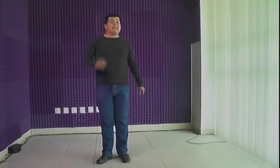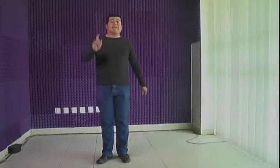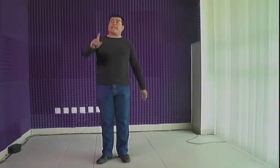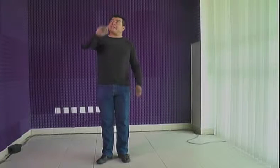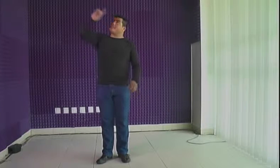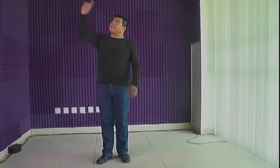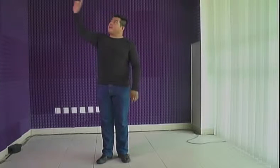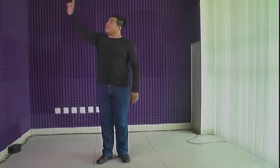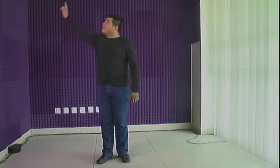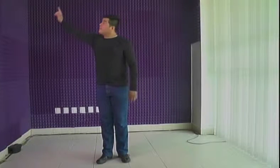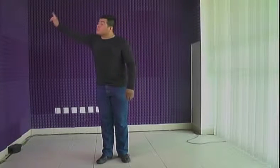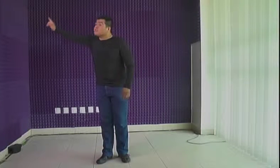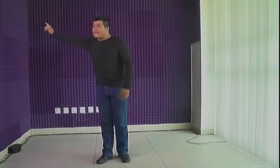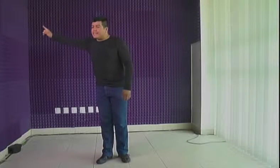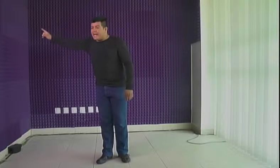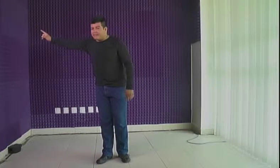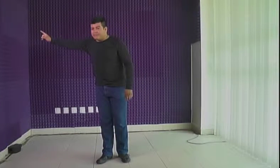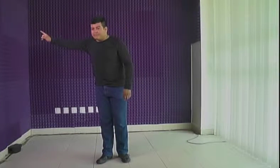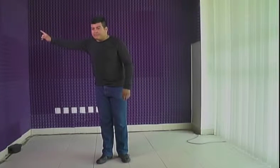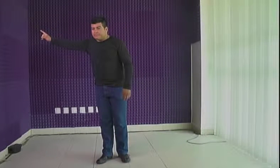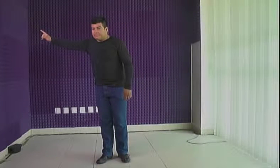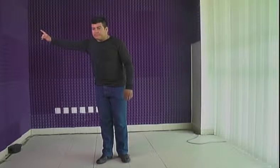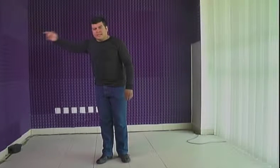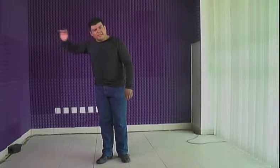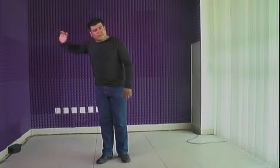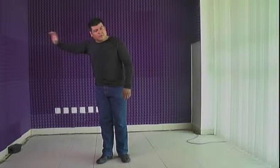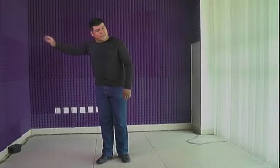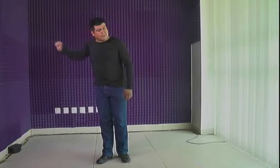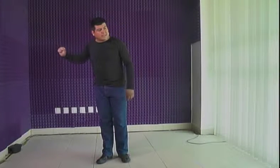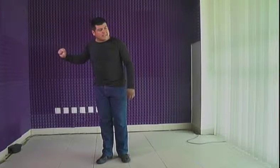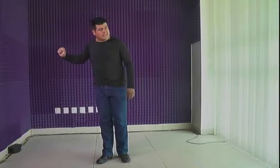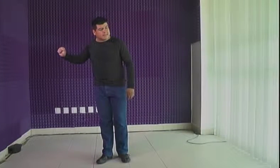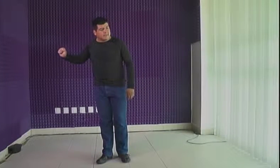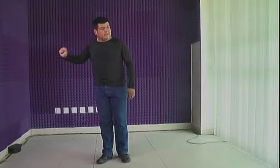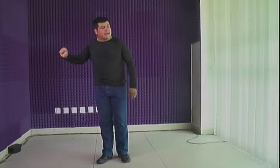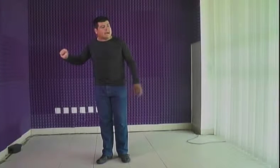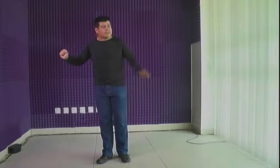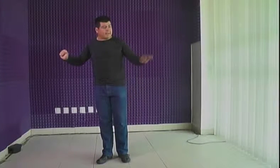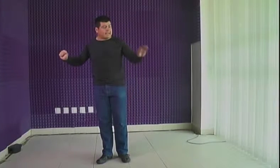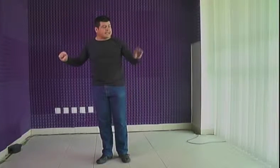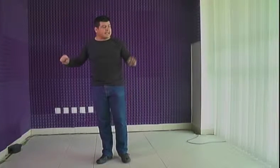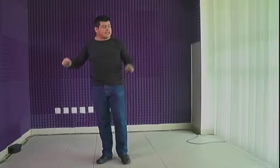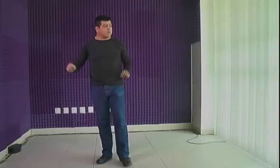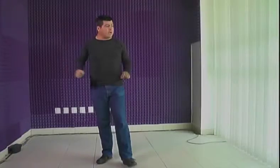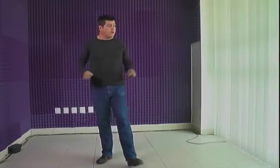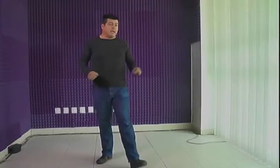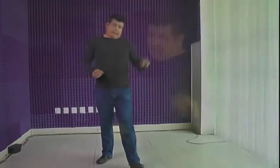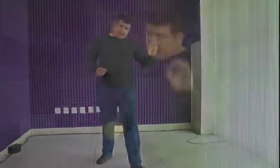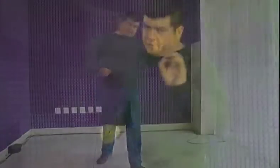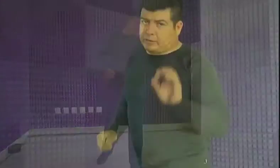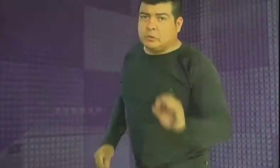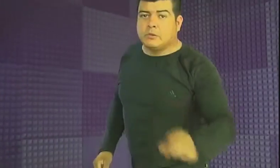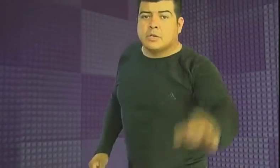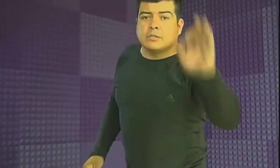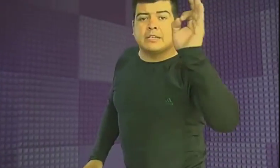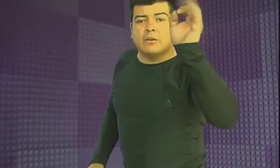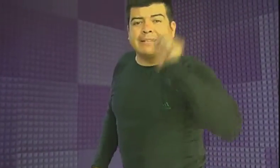la estrella nos va a guiar." Y se fueron ellos tres. Artaban, al llegar al lugar, en efecto, siguió la